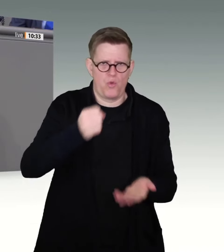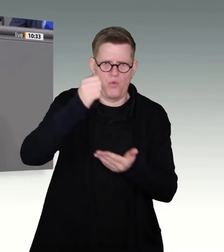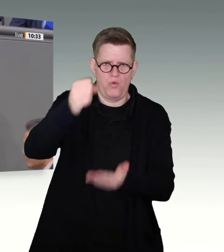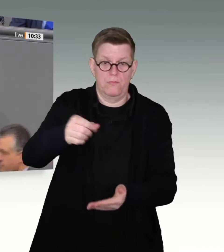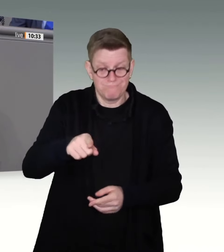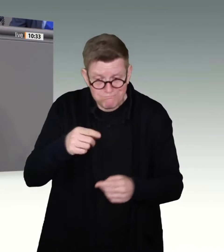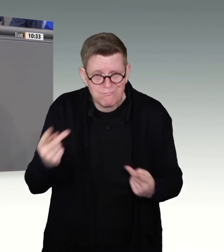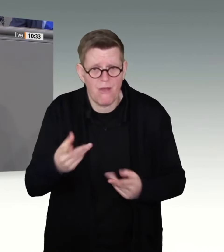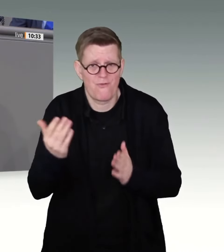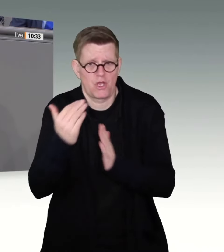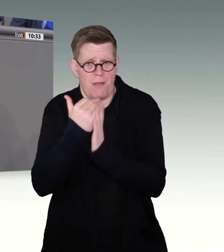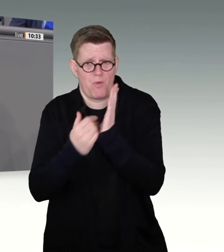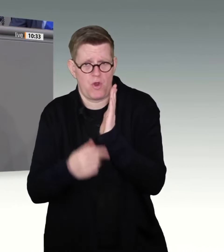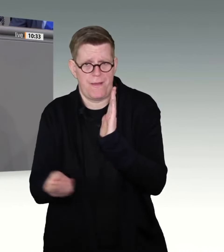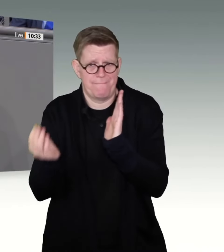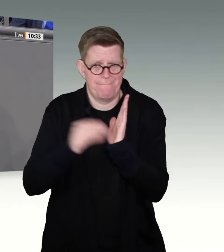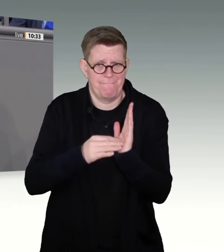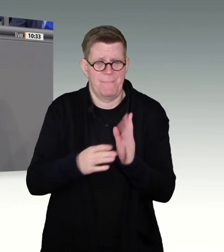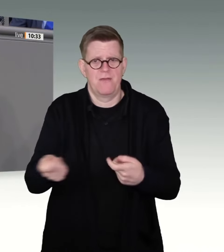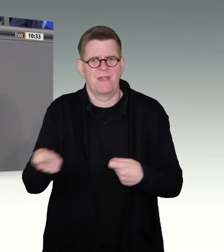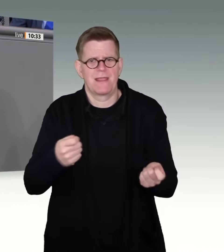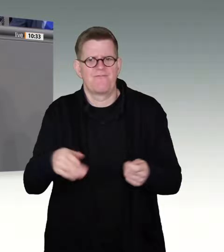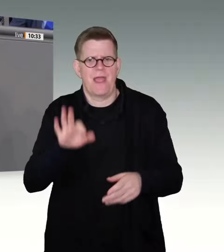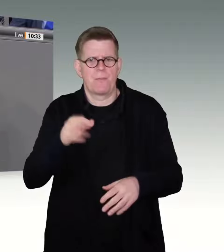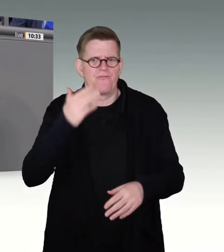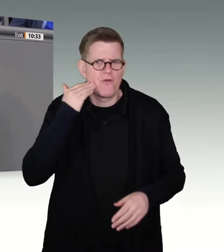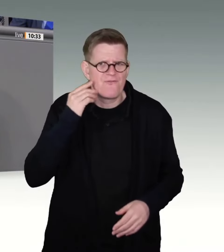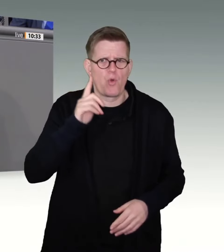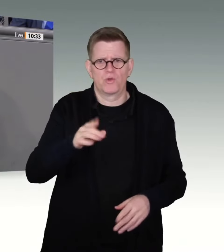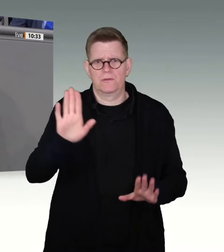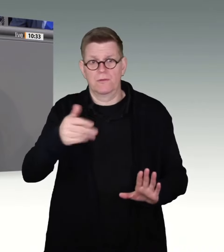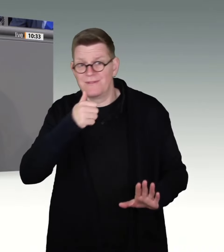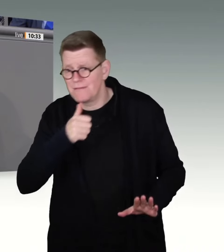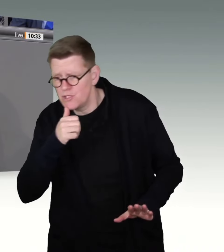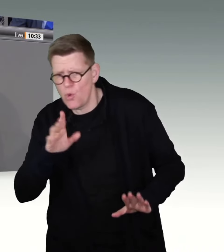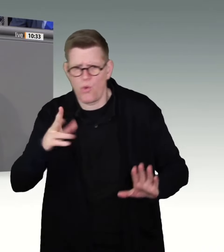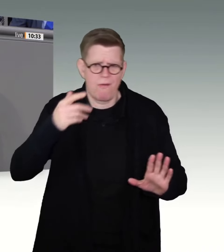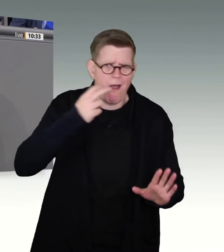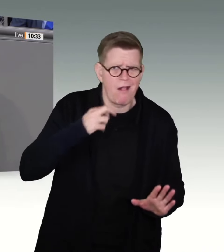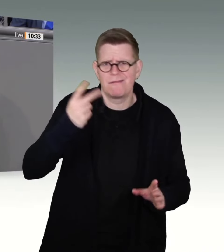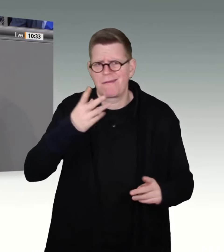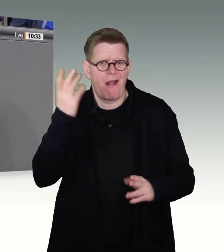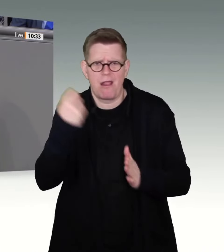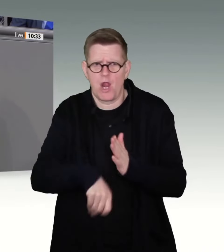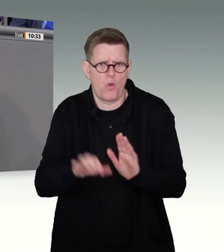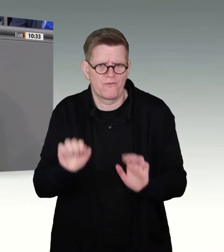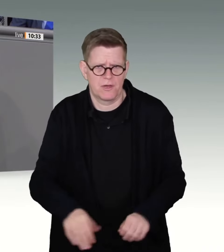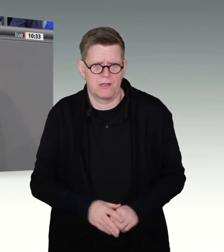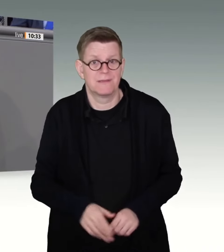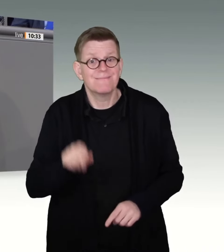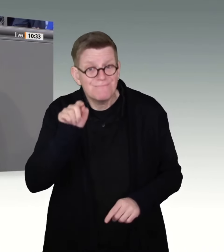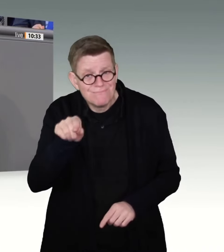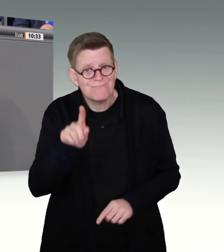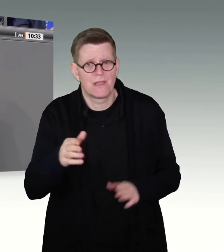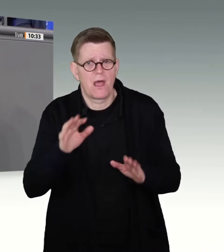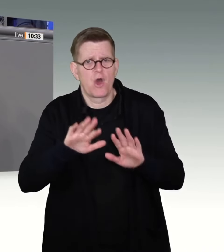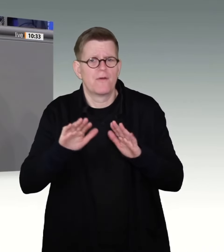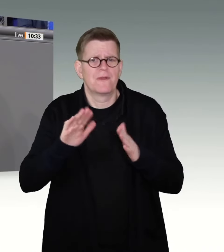Gebäudebestand zu nutzen, umnützen, umbauen und fördern. Dann haben Sie den Bauturbo angesprochen. Wir haben da im Ausschuss darüber